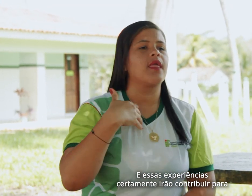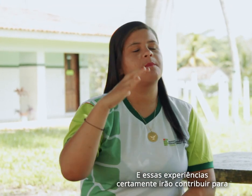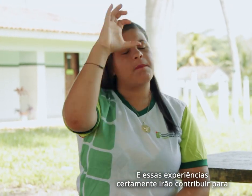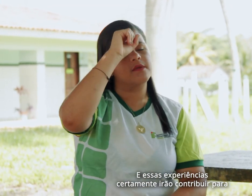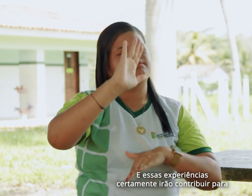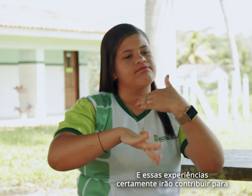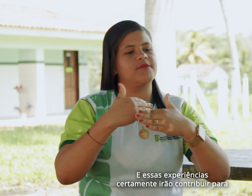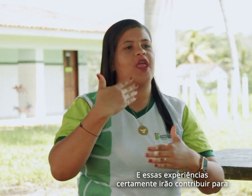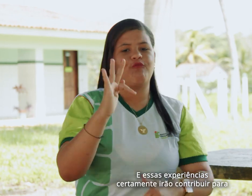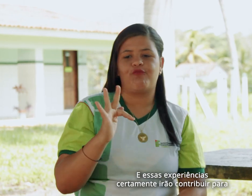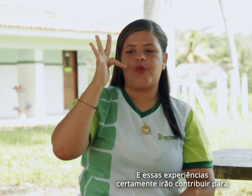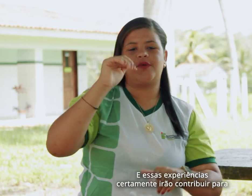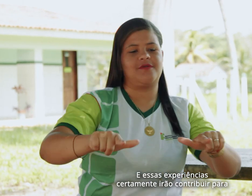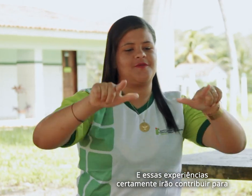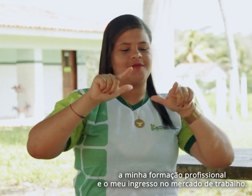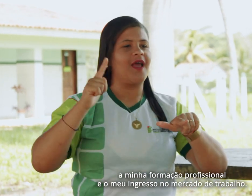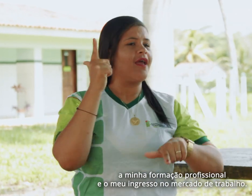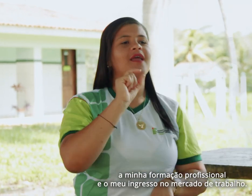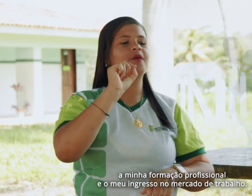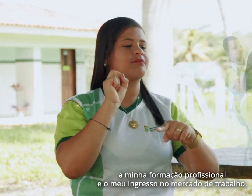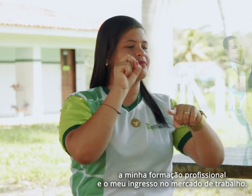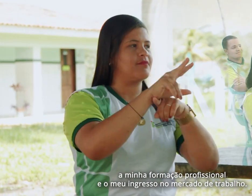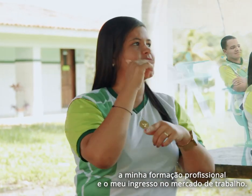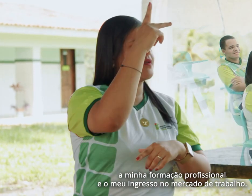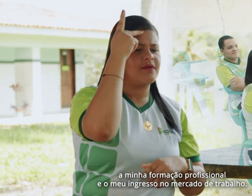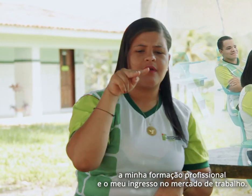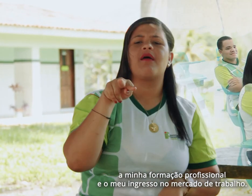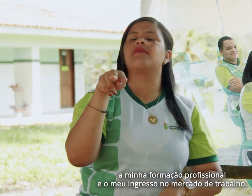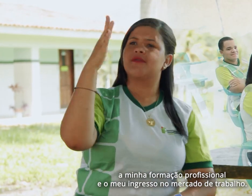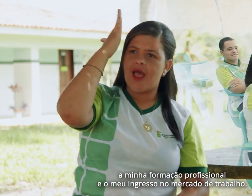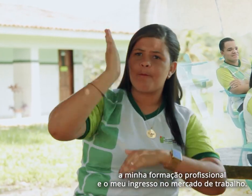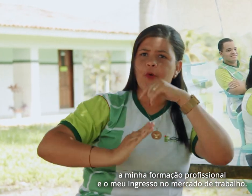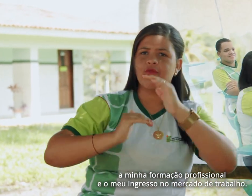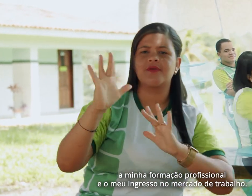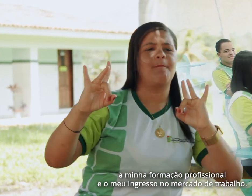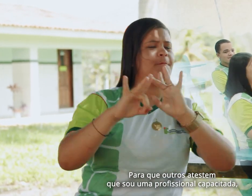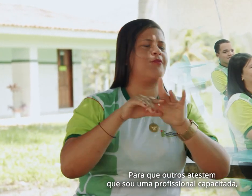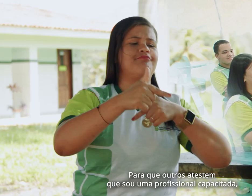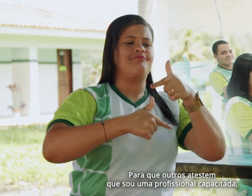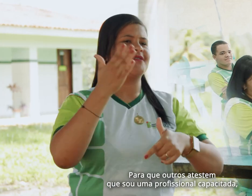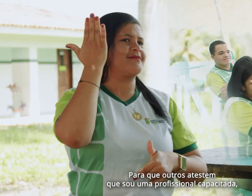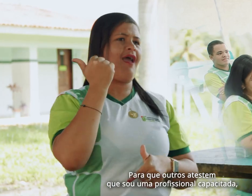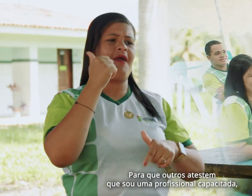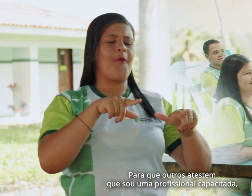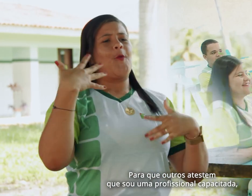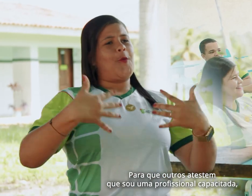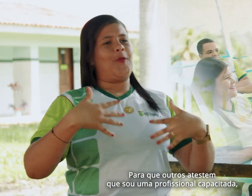experiências certamente irão contribuir para a minha formação profissional e o meu ingresso no mercado de trabalho, para que outros atestem que sou uma